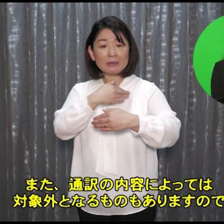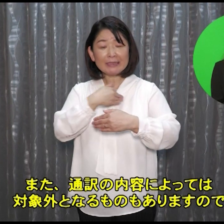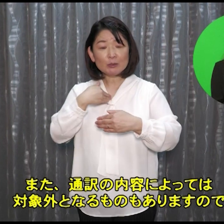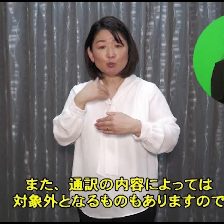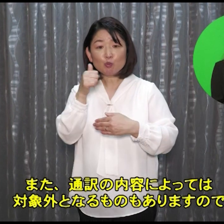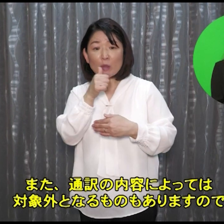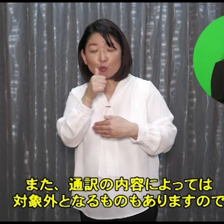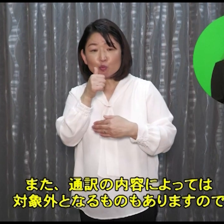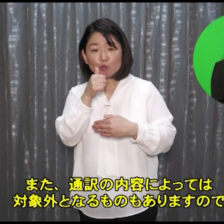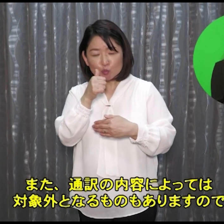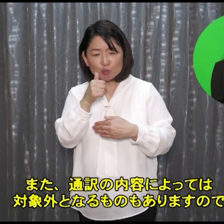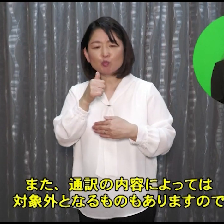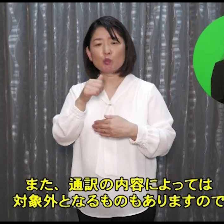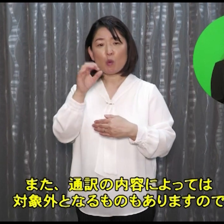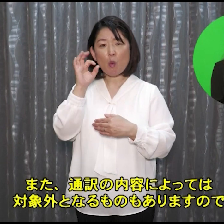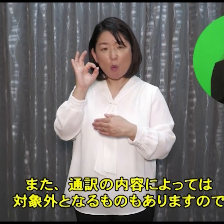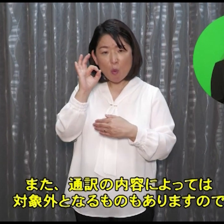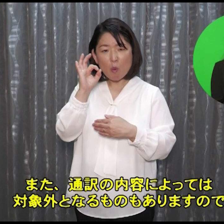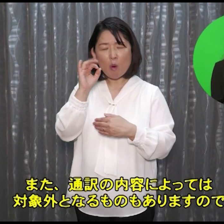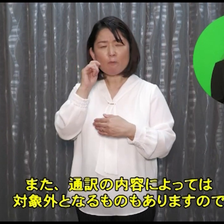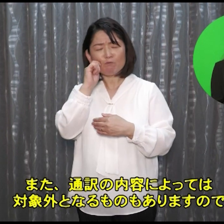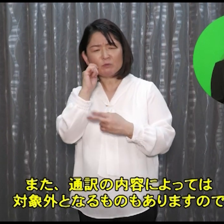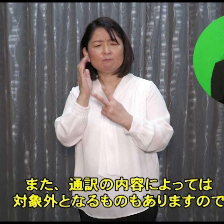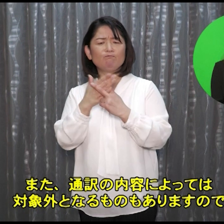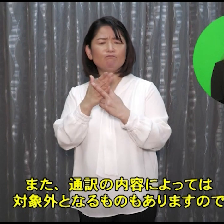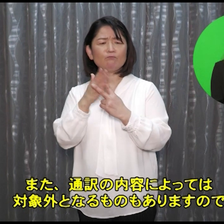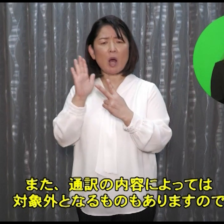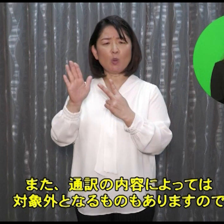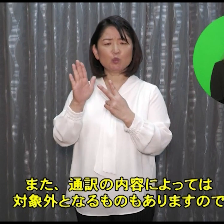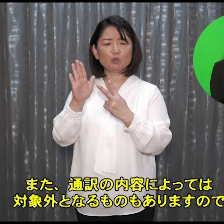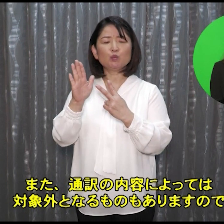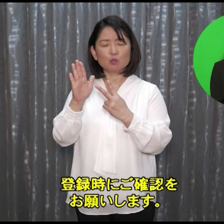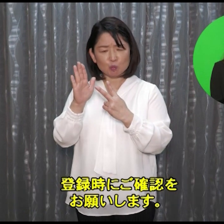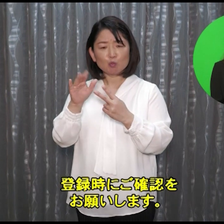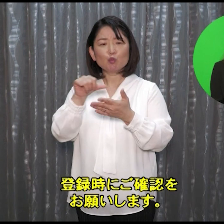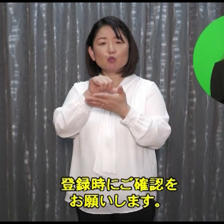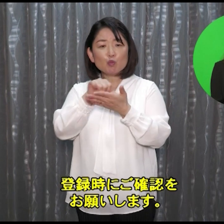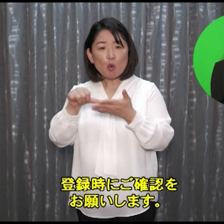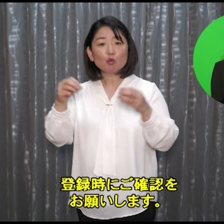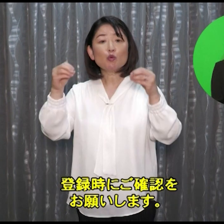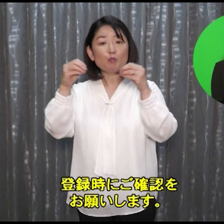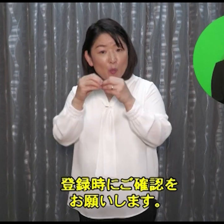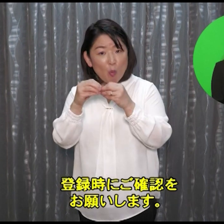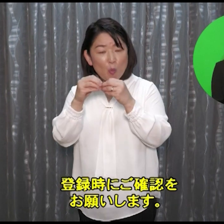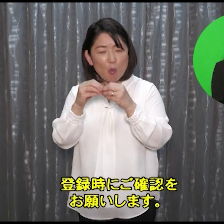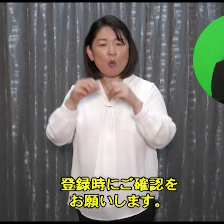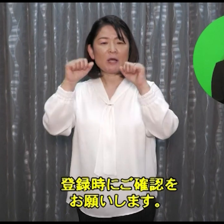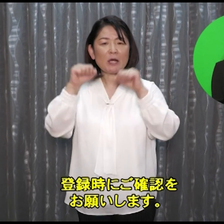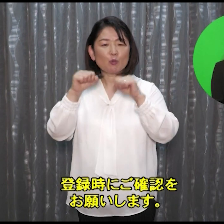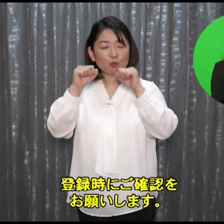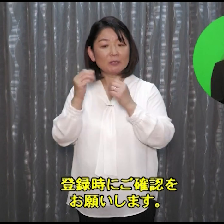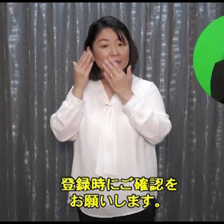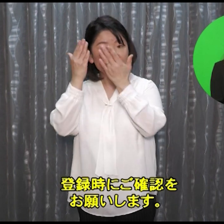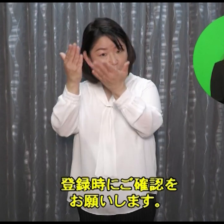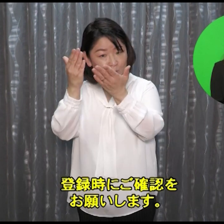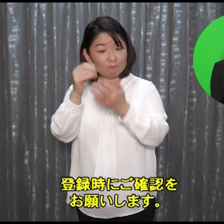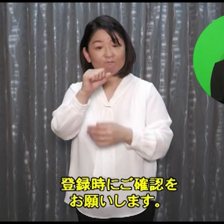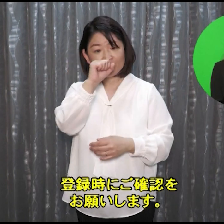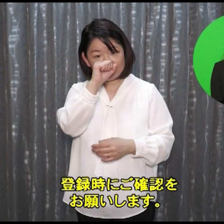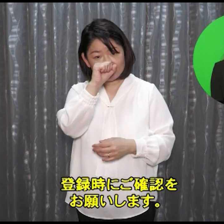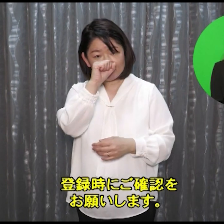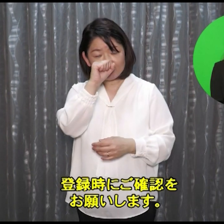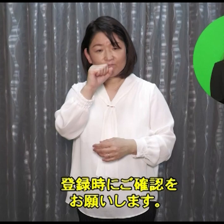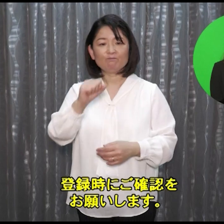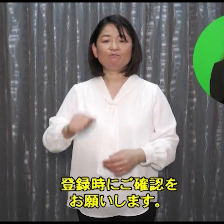訳の内容によっては対象外となるものもありますので、登録時にご確認をお願いします